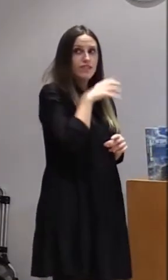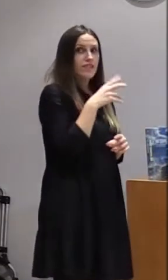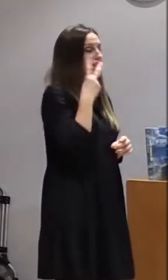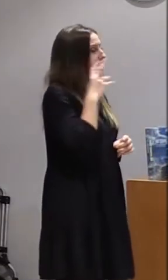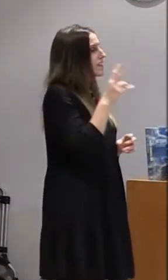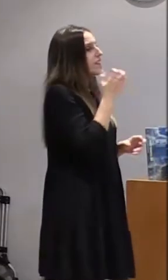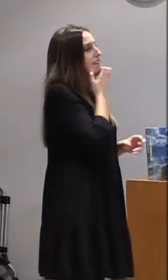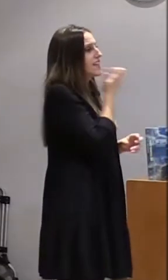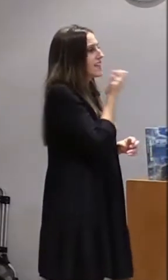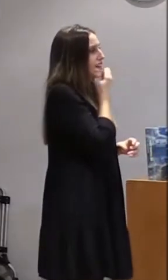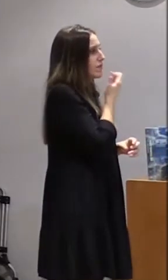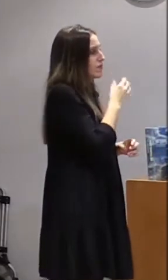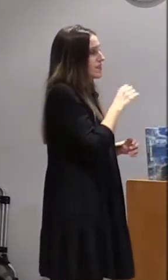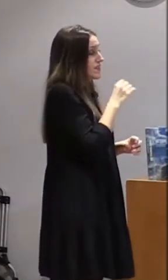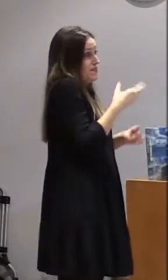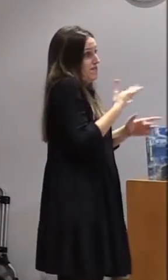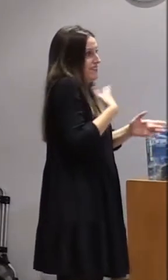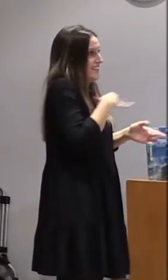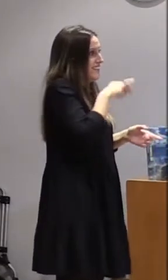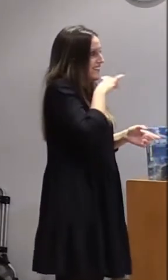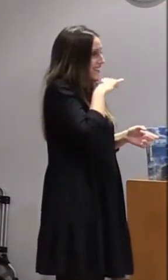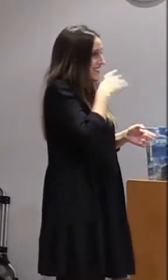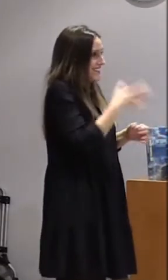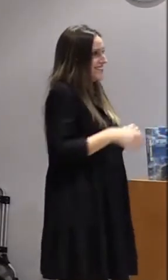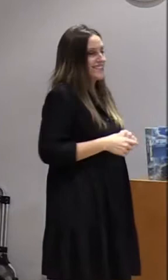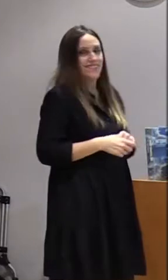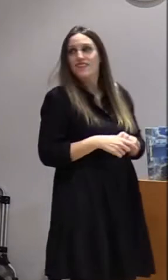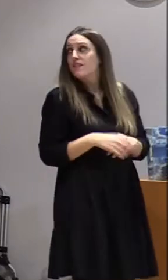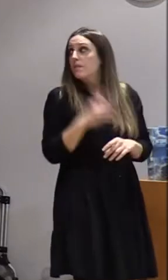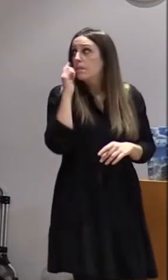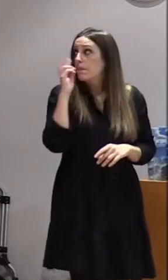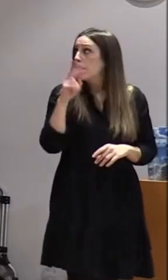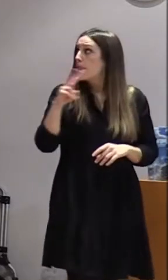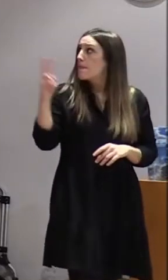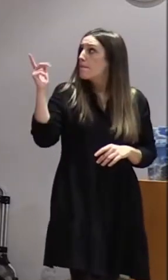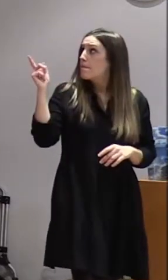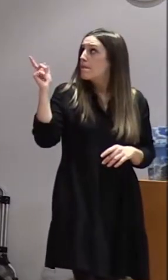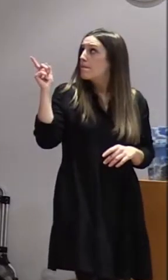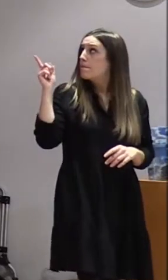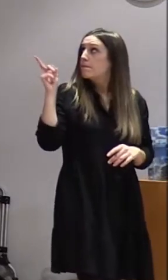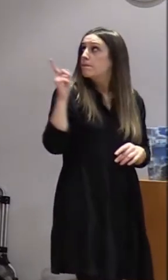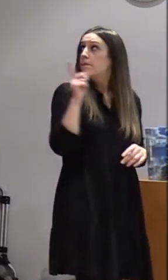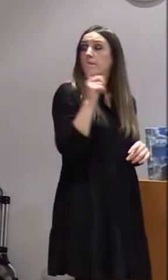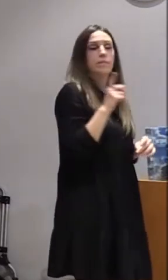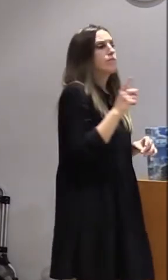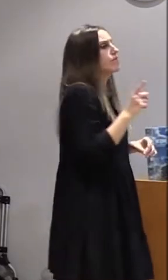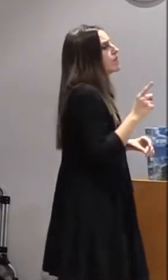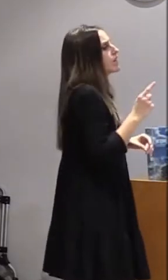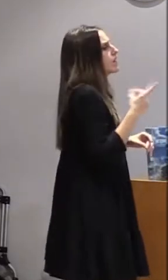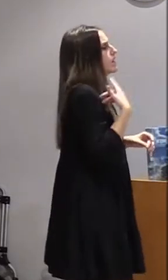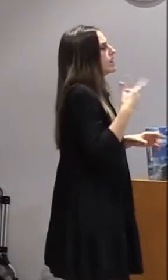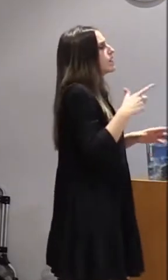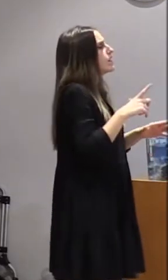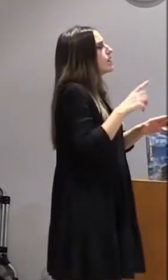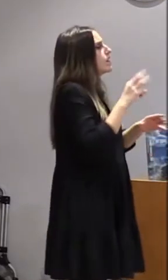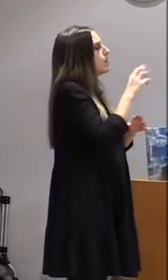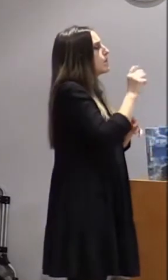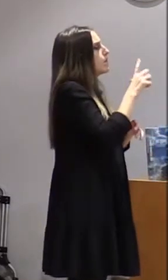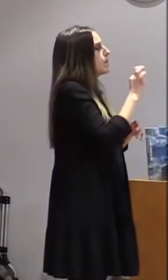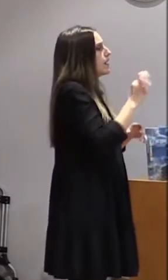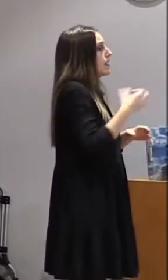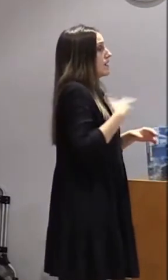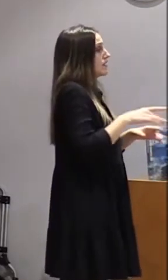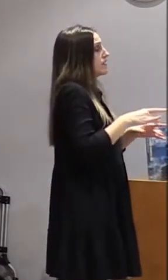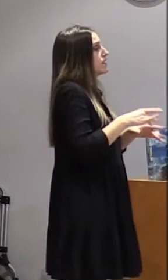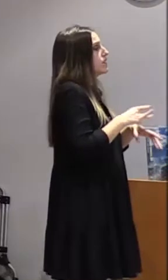ejemplos, que son divertidos. Fijaros, un cuadro de Mantegna, un pintor italiano. Palas expulsando a los vicios del jardín de la